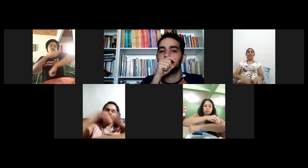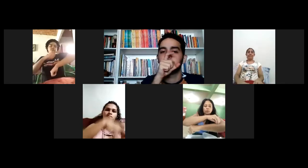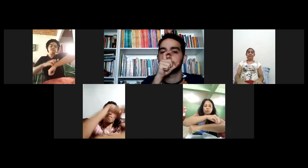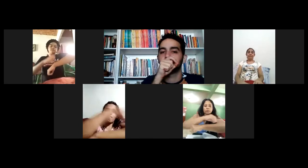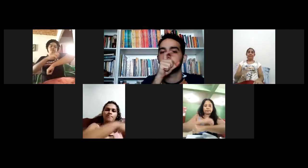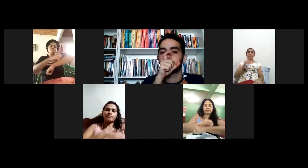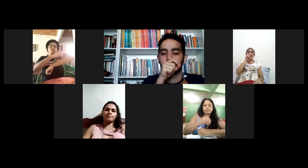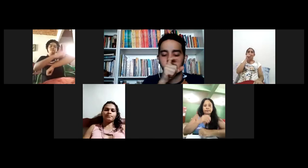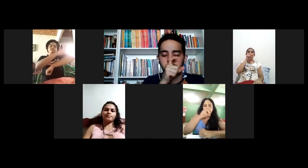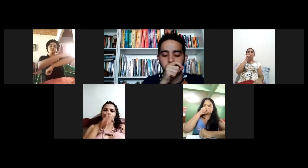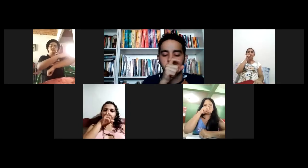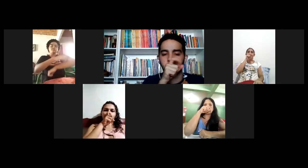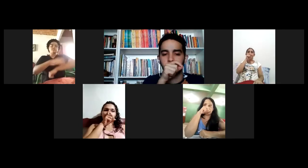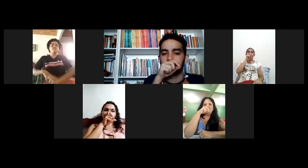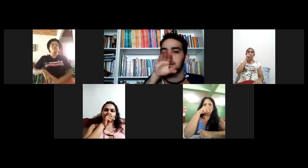papagaio,